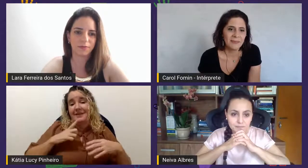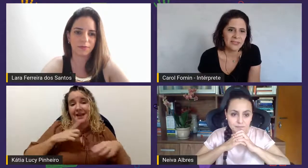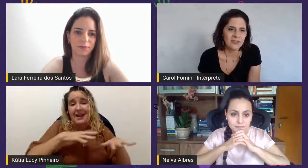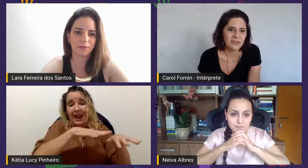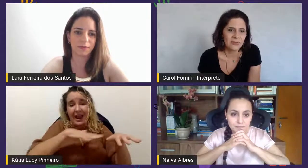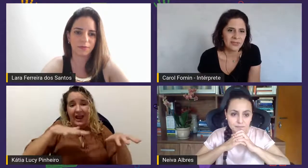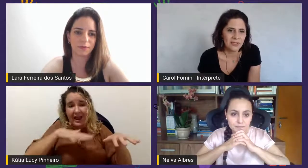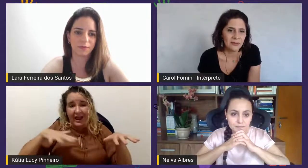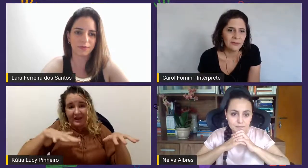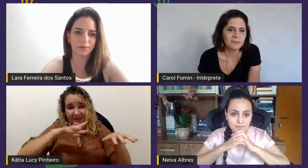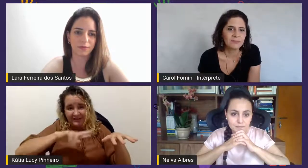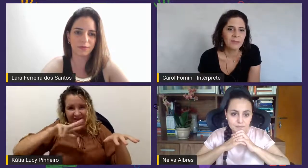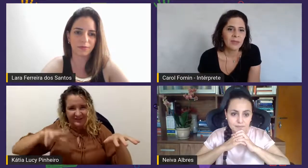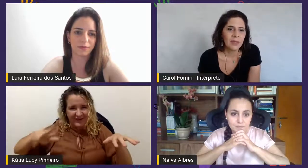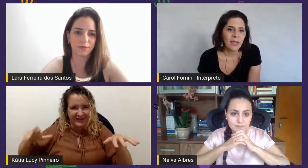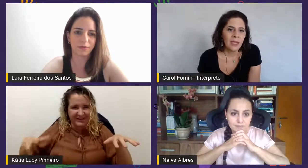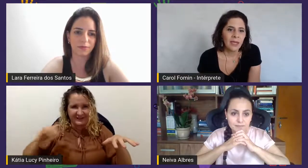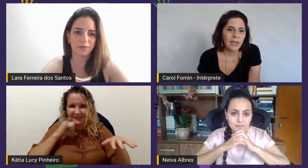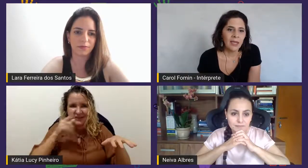nessa mesa de discussão.